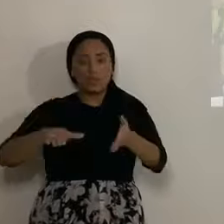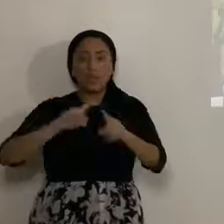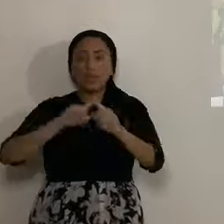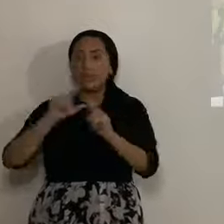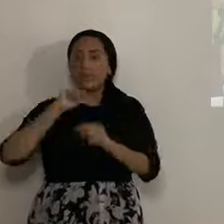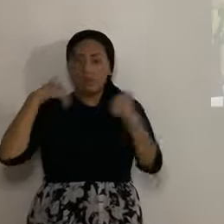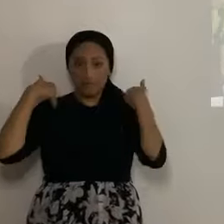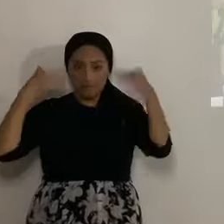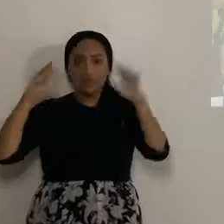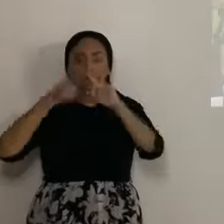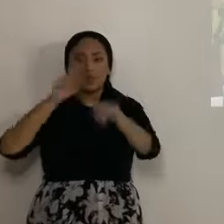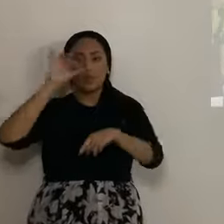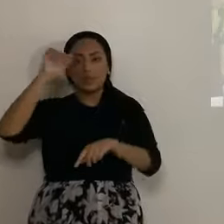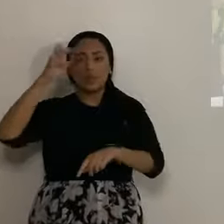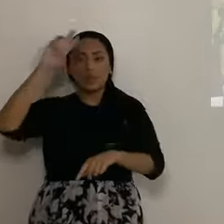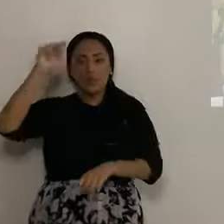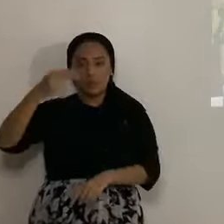ángel de Yahweh,